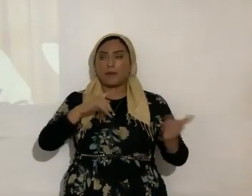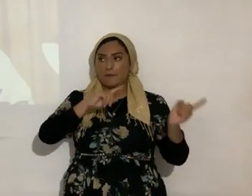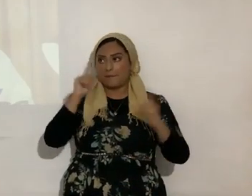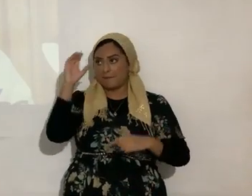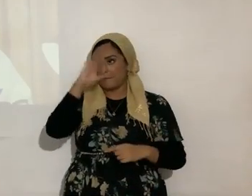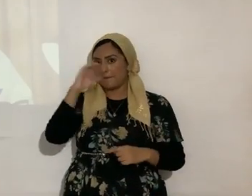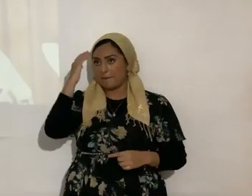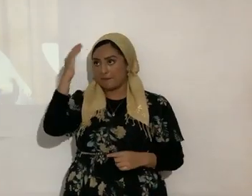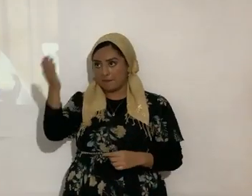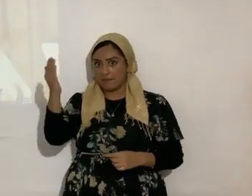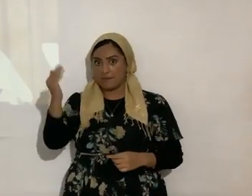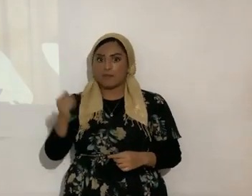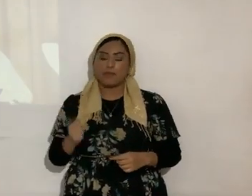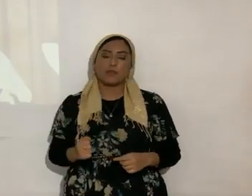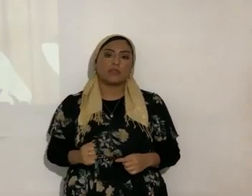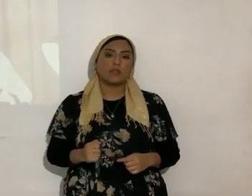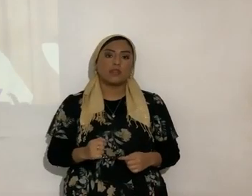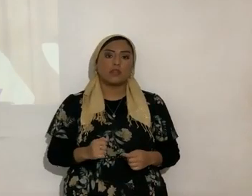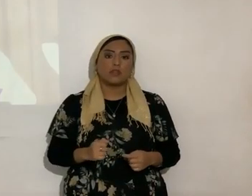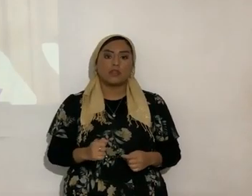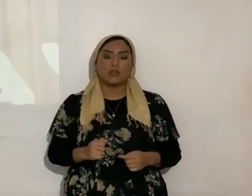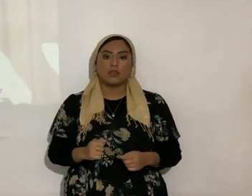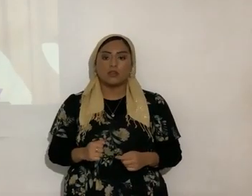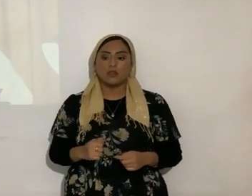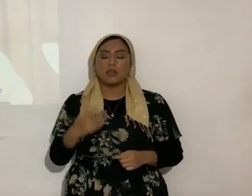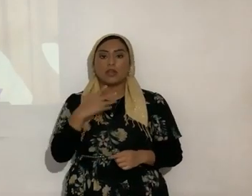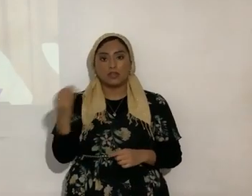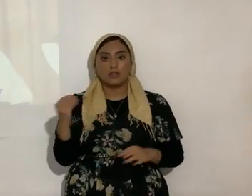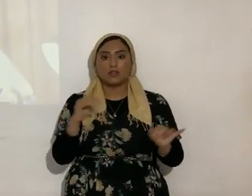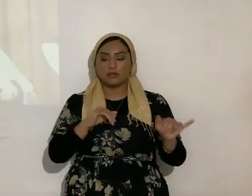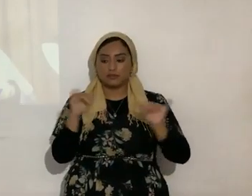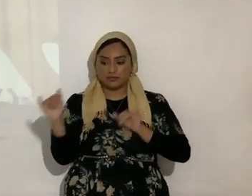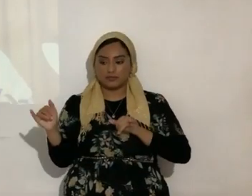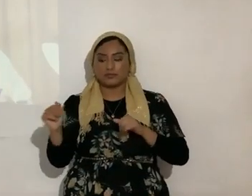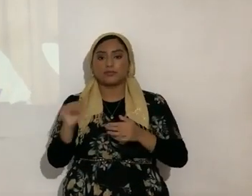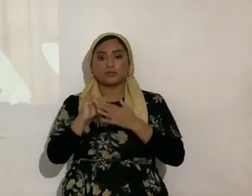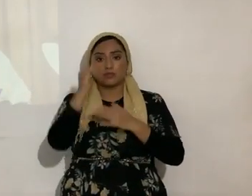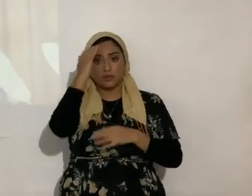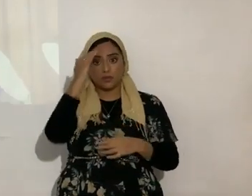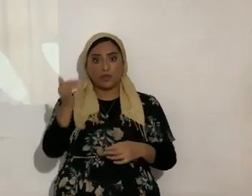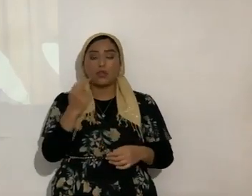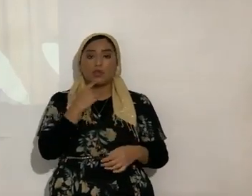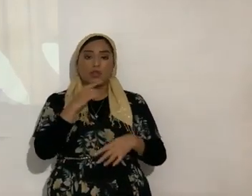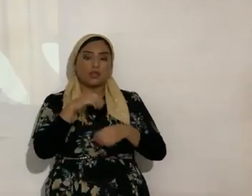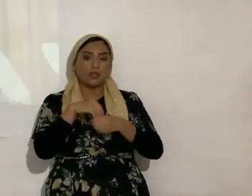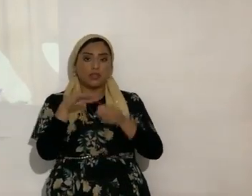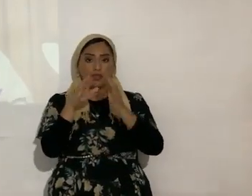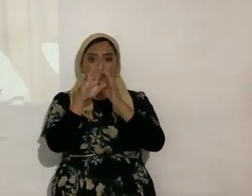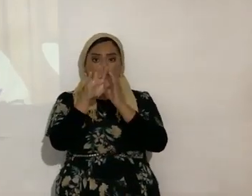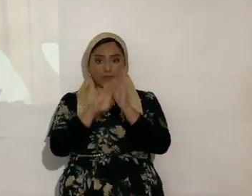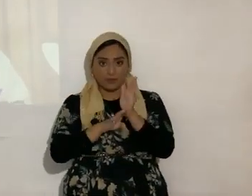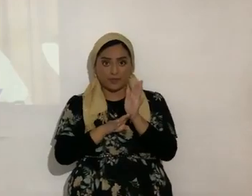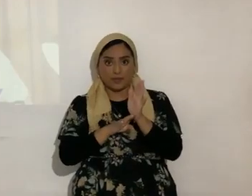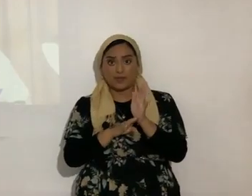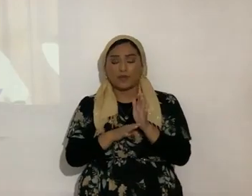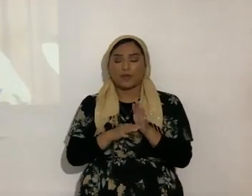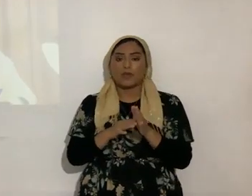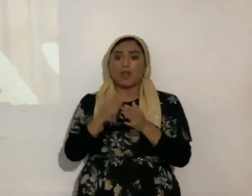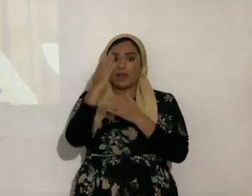directamente y además también, por eso dicen en la Biblia, en el Tanakh, ¿está alguno enfermo entre